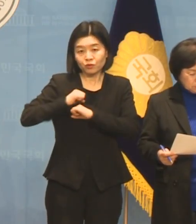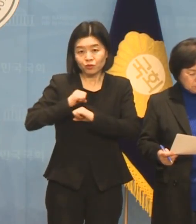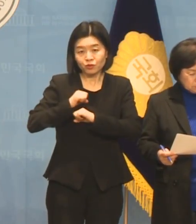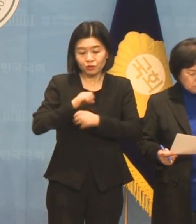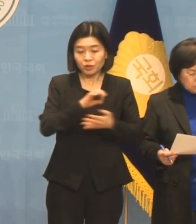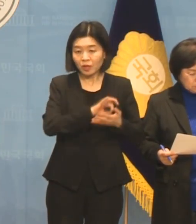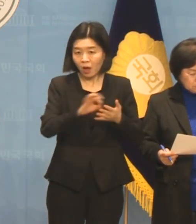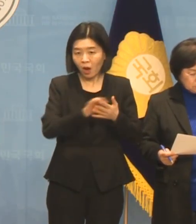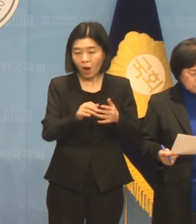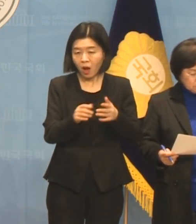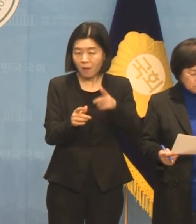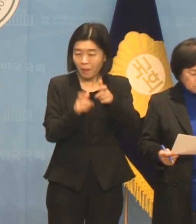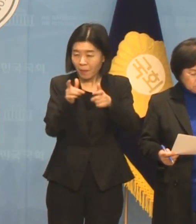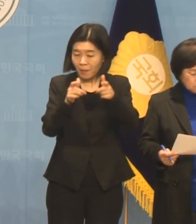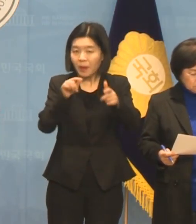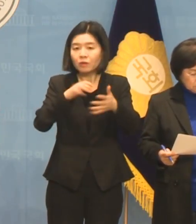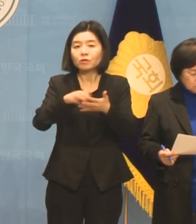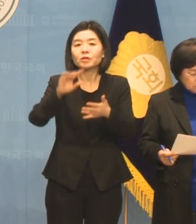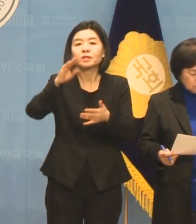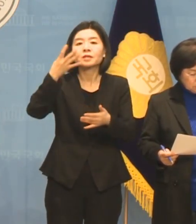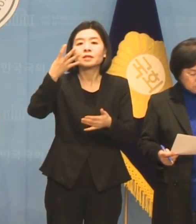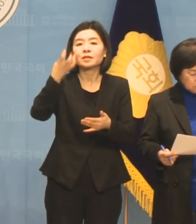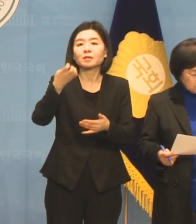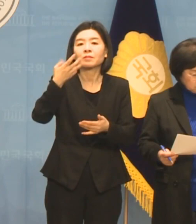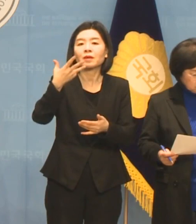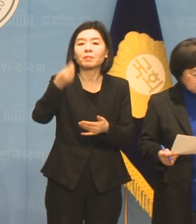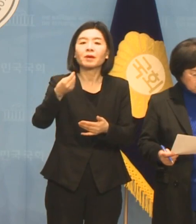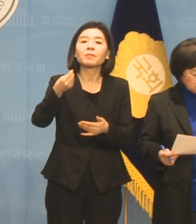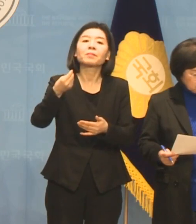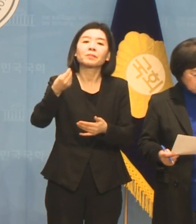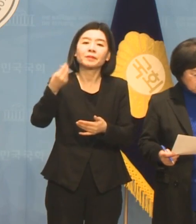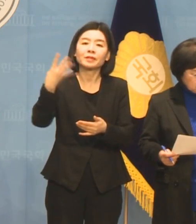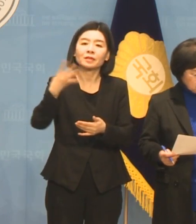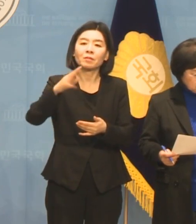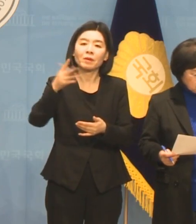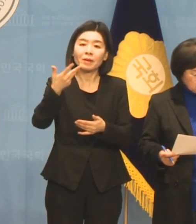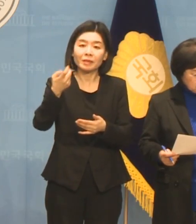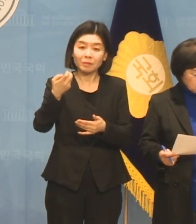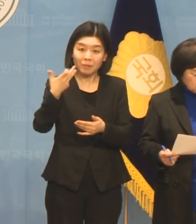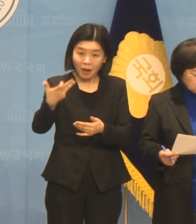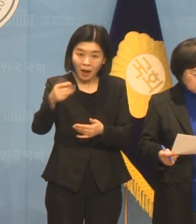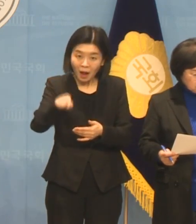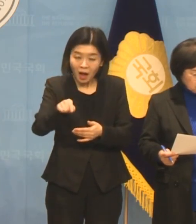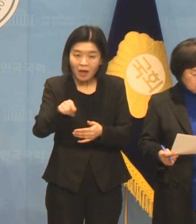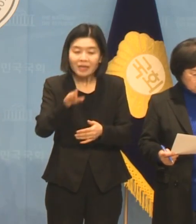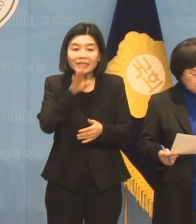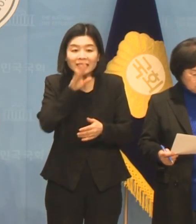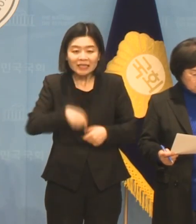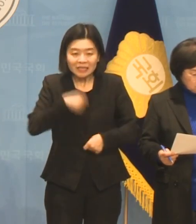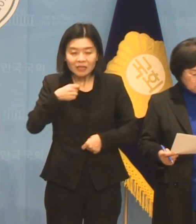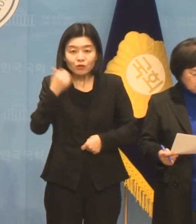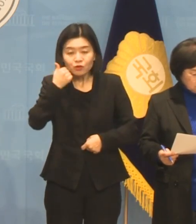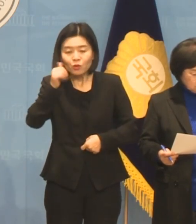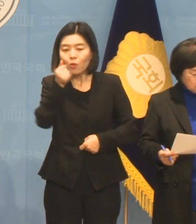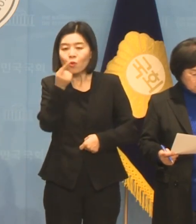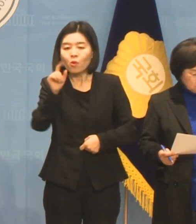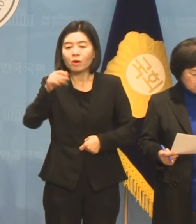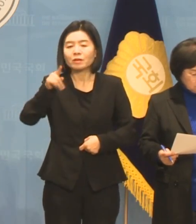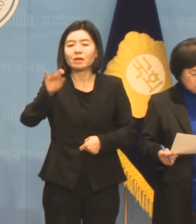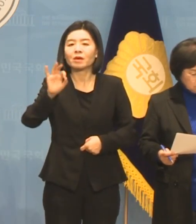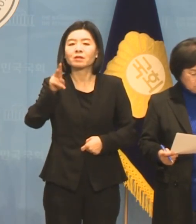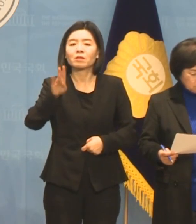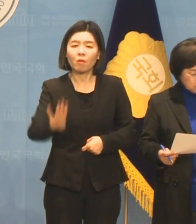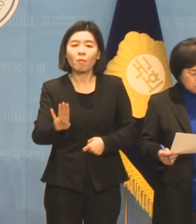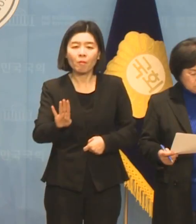실탄이 48만 4,840발이었다. 이 사실을 황장엽이 가져왔고 사실이